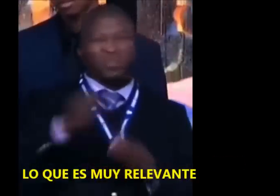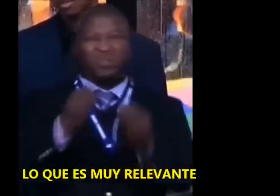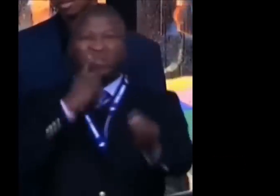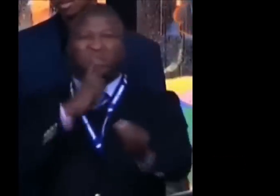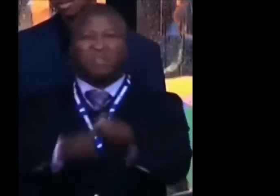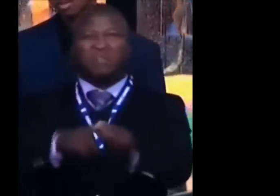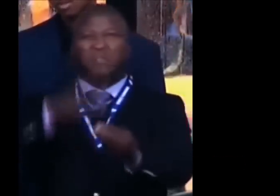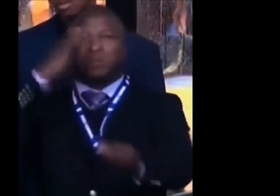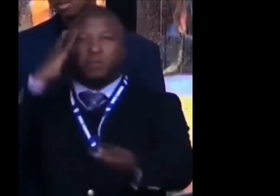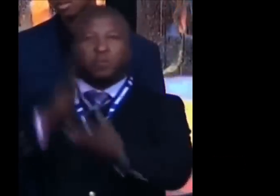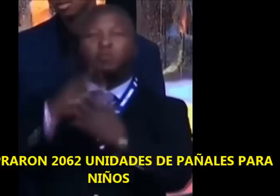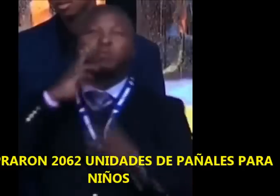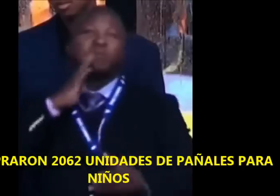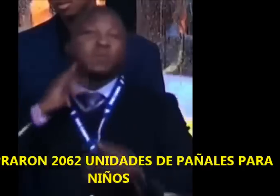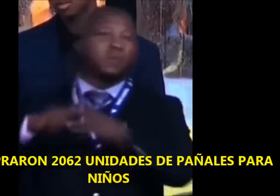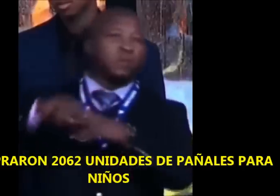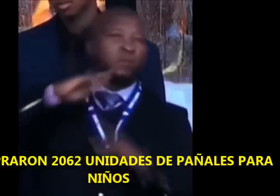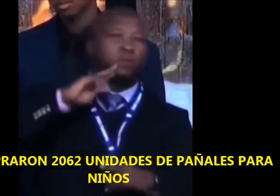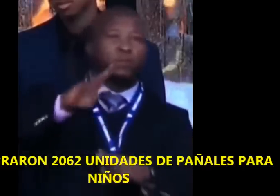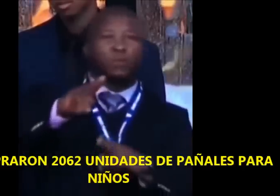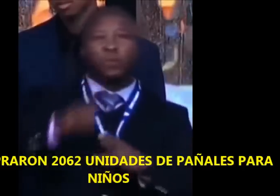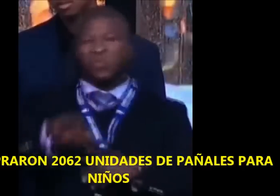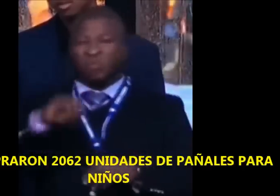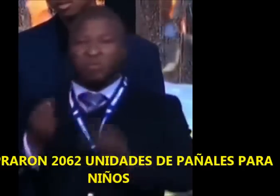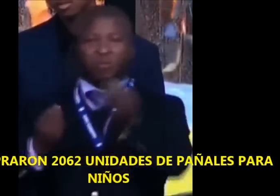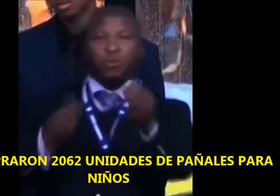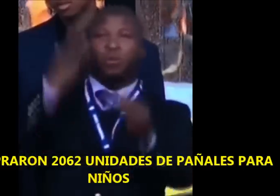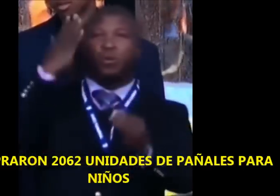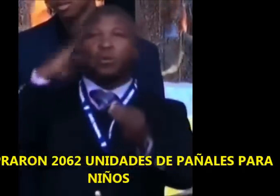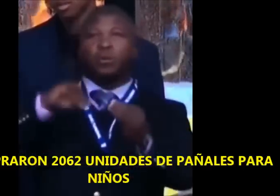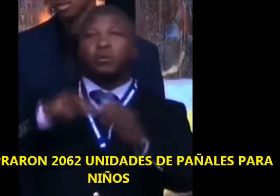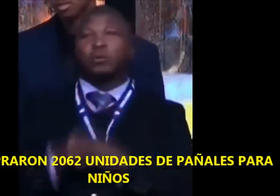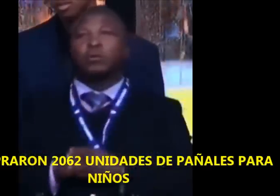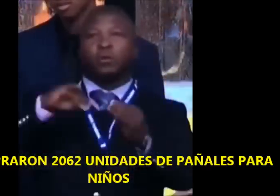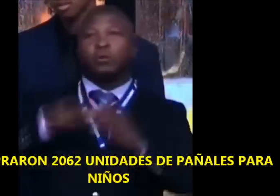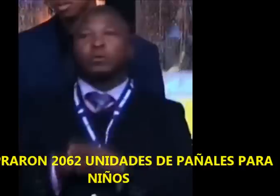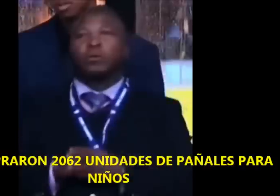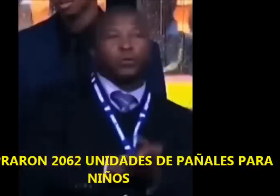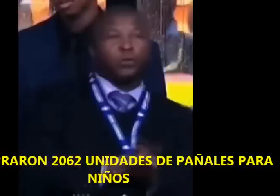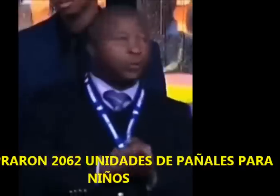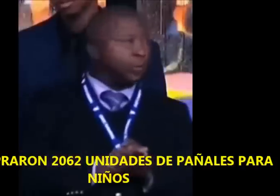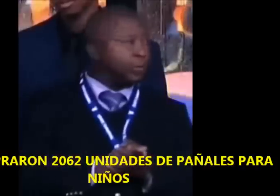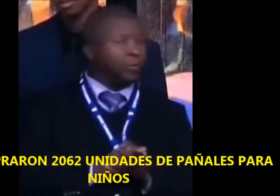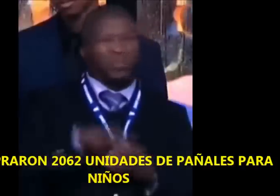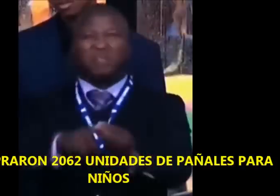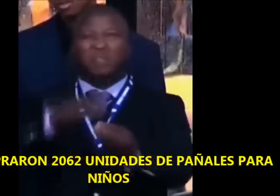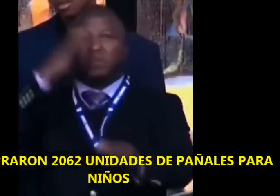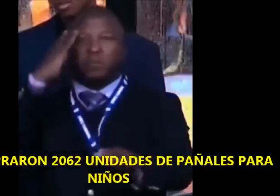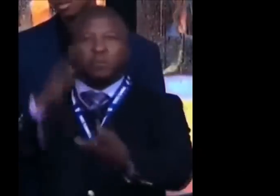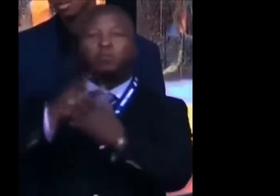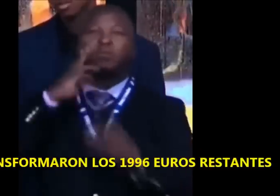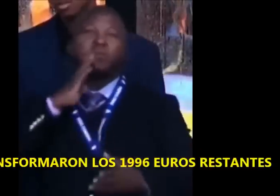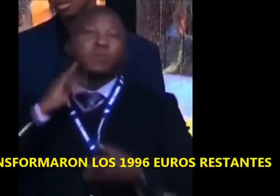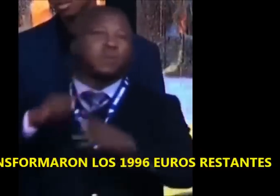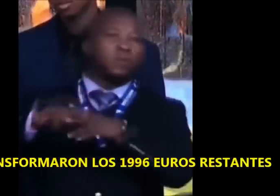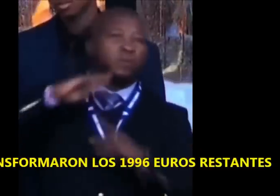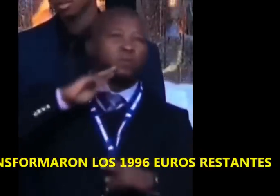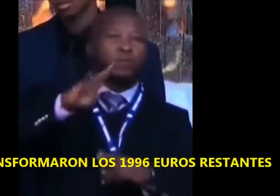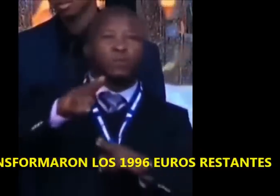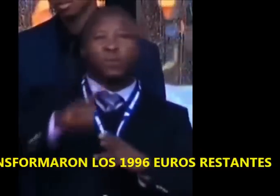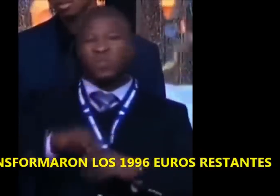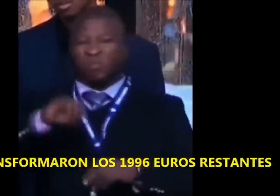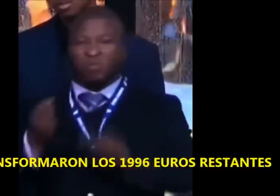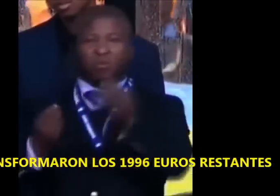relevante Hemos hecho eso porque ha hecho una fundación Para la